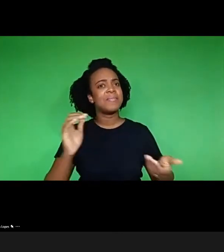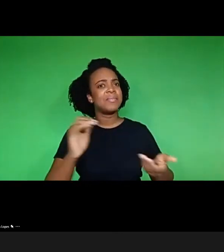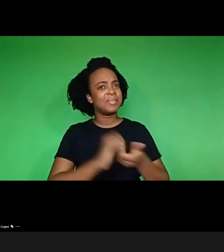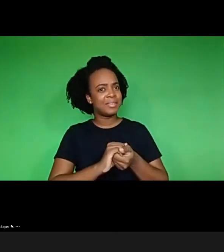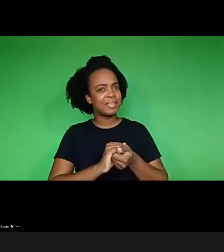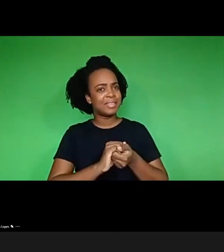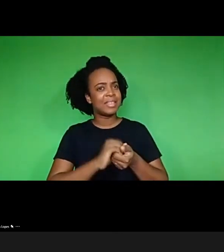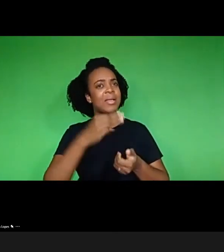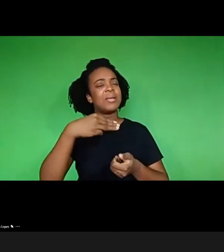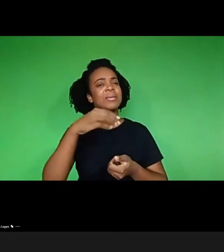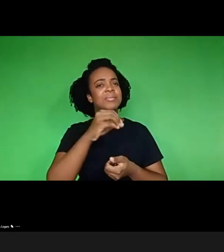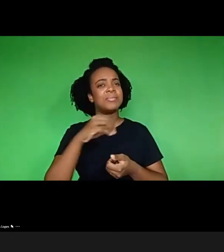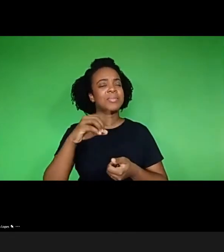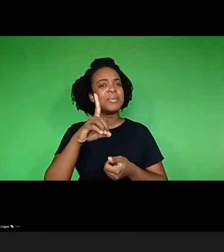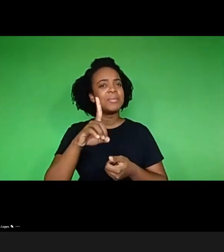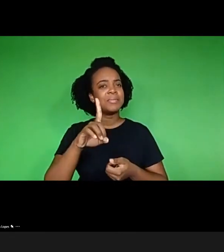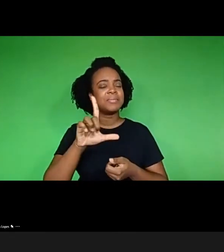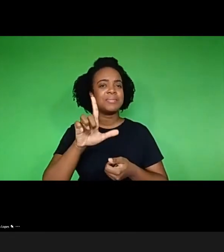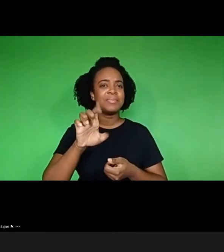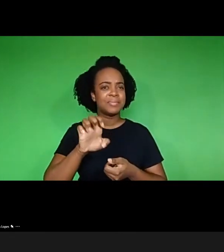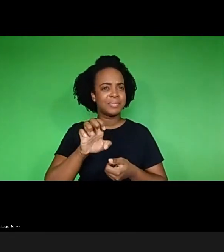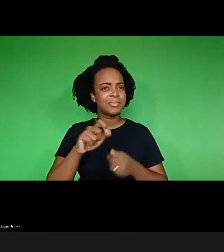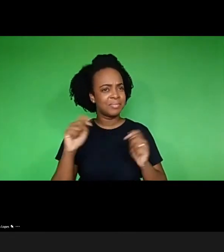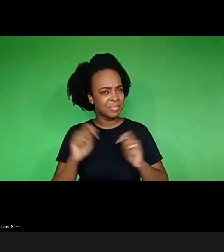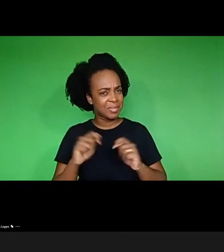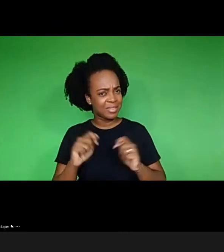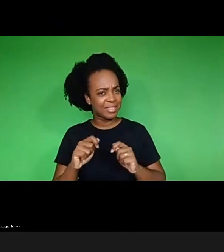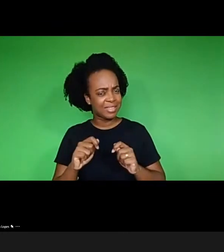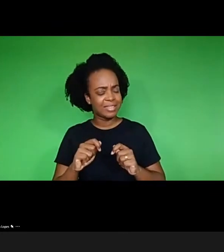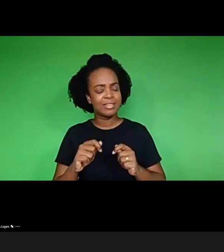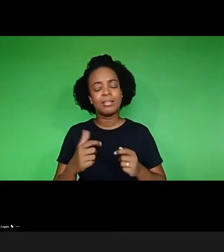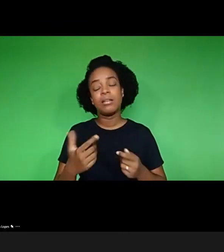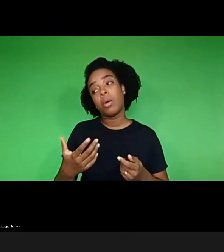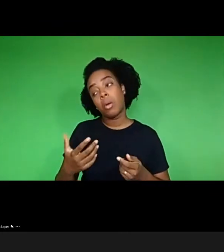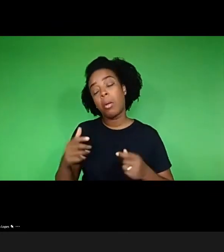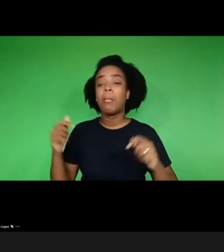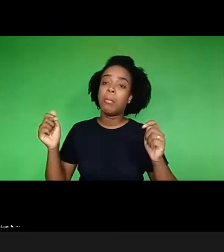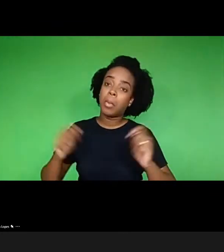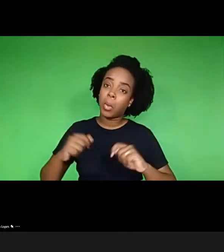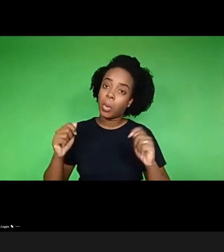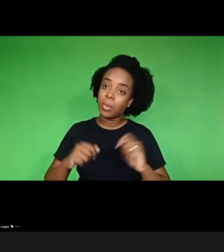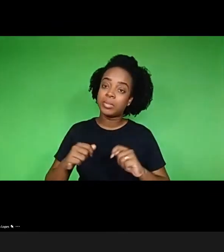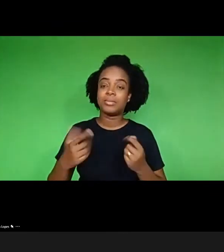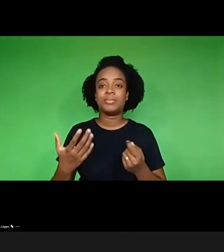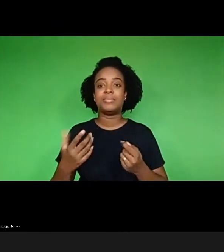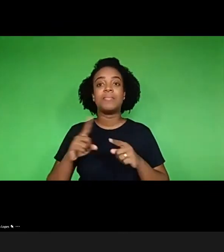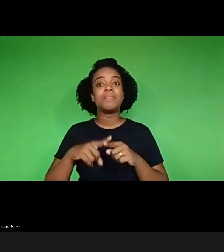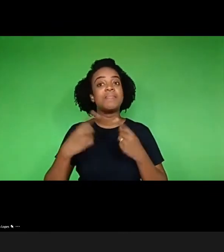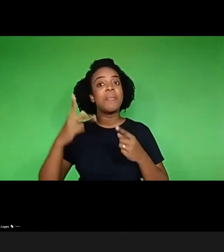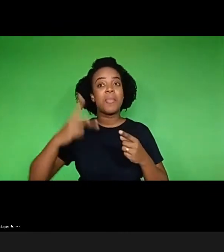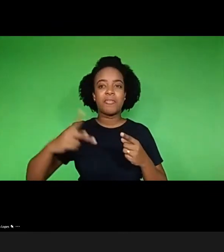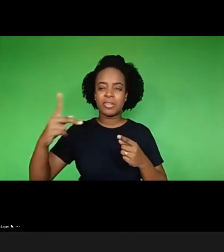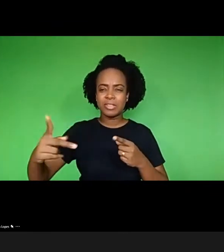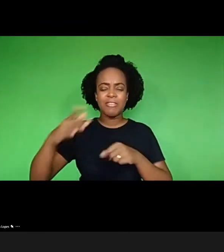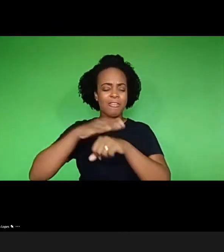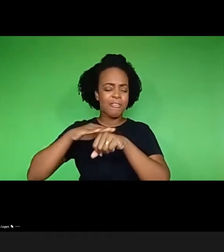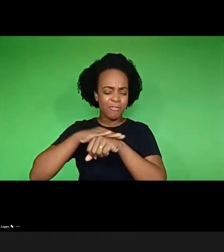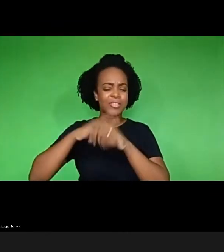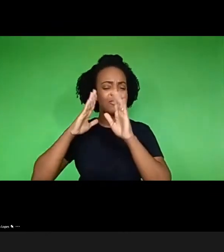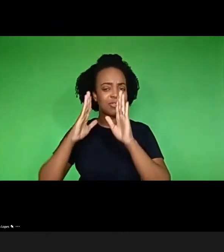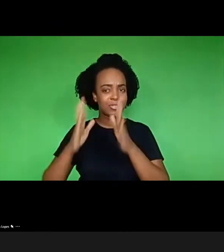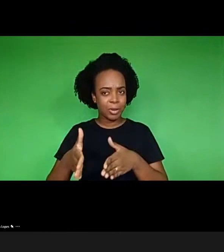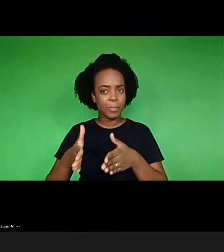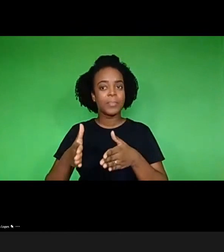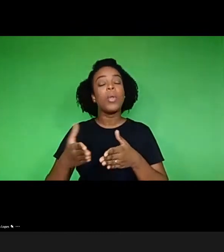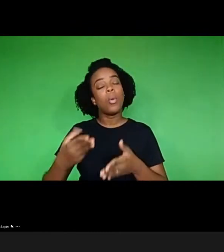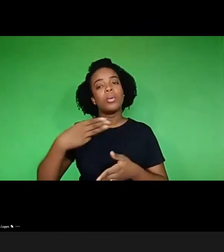Sim, pode ser usado, mas aí é uma questão que já foi discutida entre os professores. O Moodle e